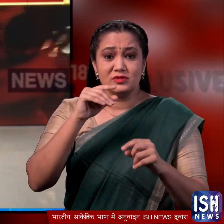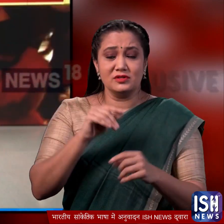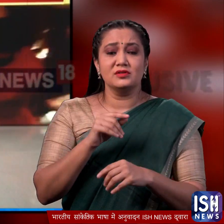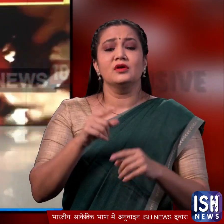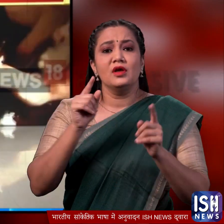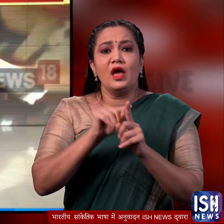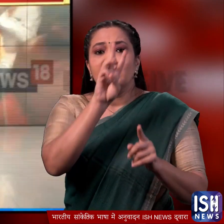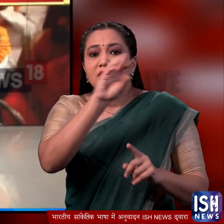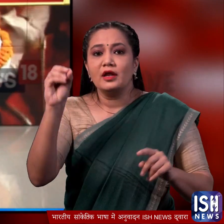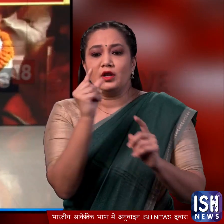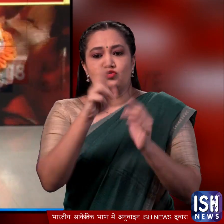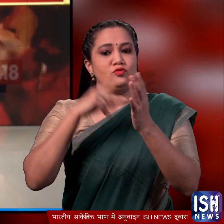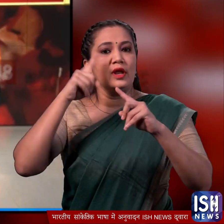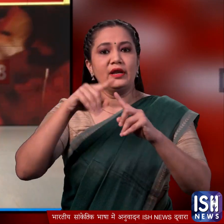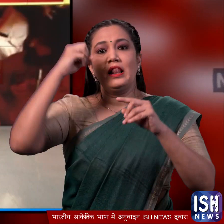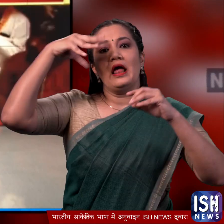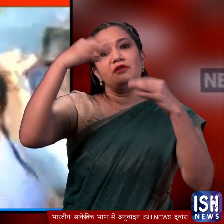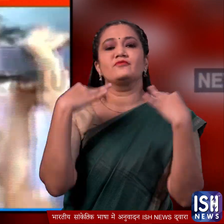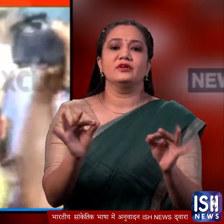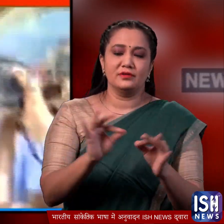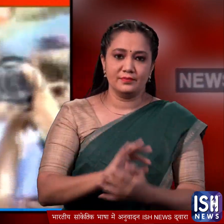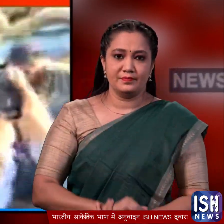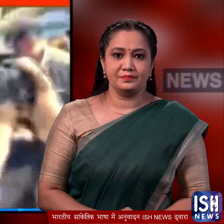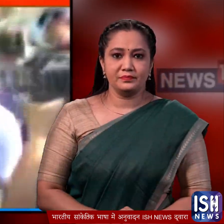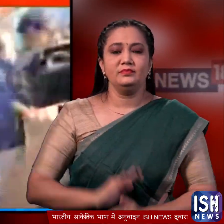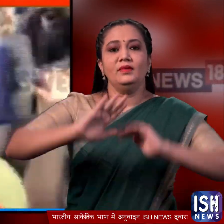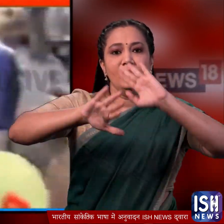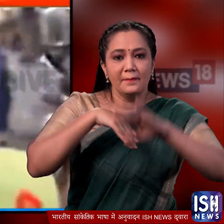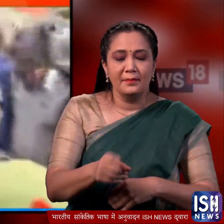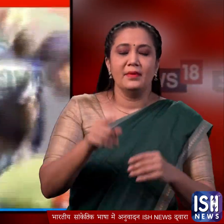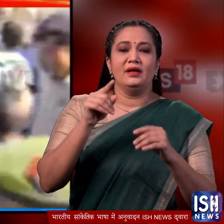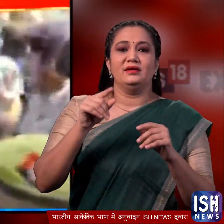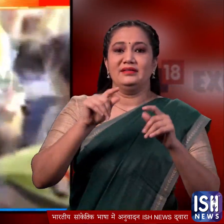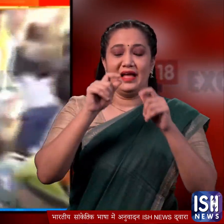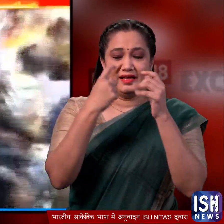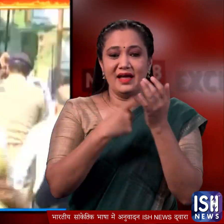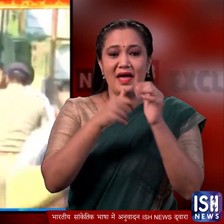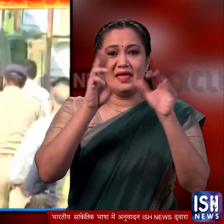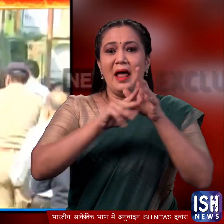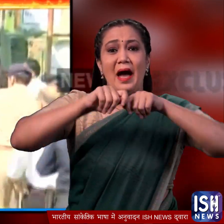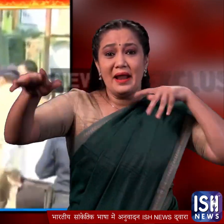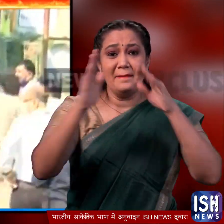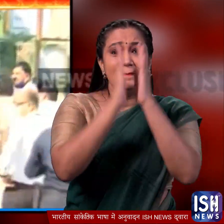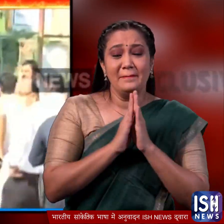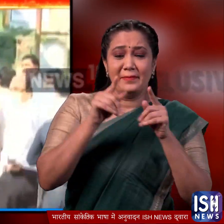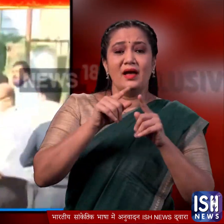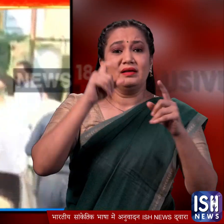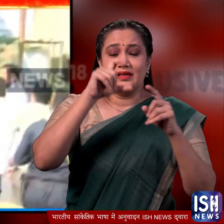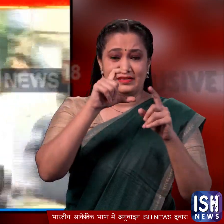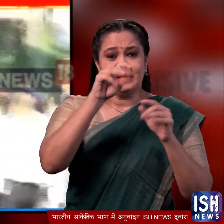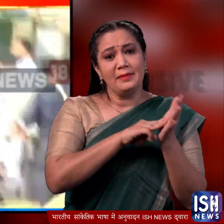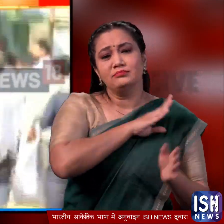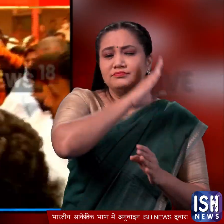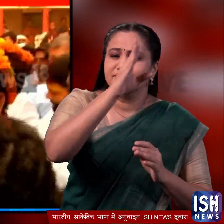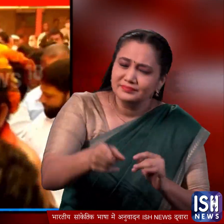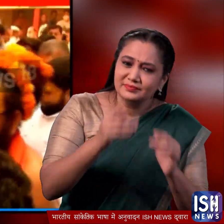को 300 यूनिट बिजली मुफ्त मिलेगी। जिसके बाद अयोध्या में रामलला के दर्शन करने पहुंचे दिल्ली के मुख्यमंत्री ने एक और